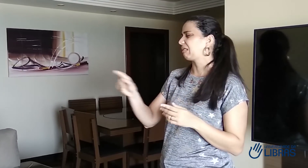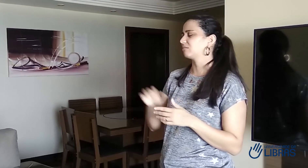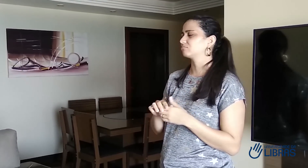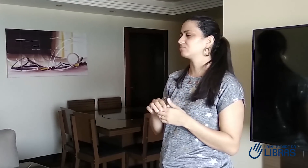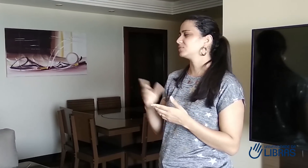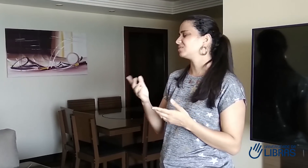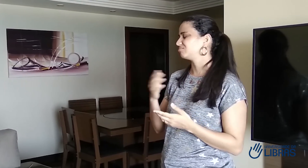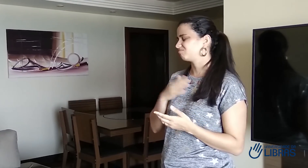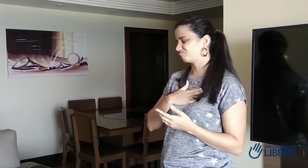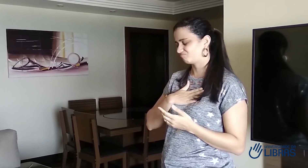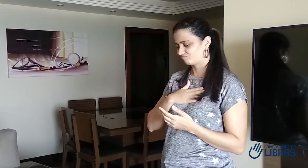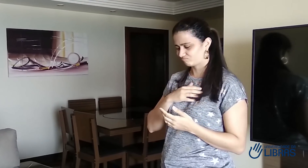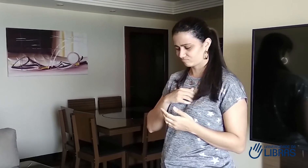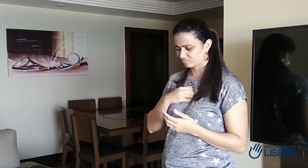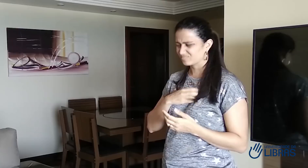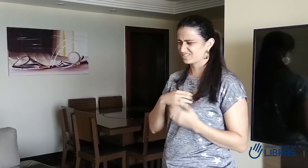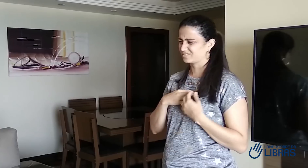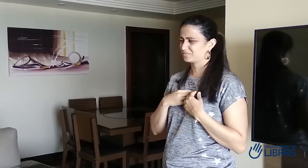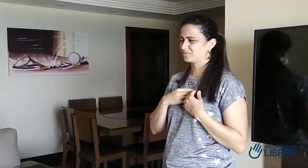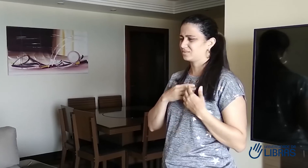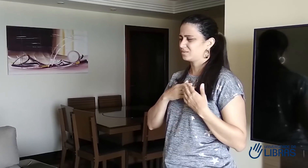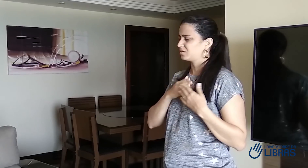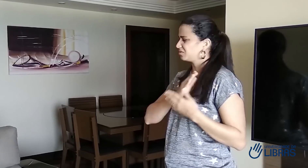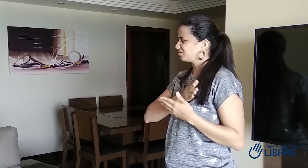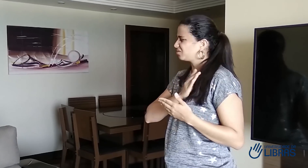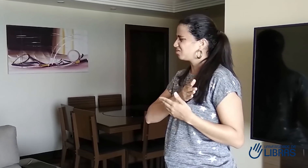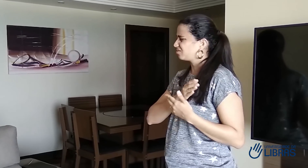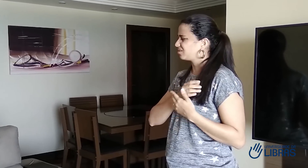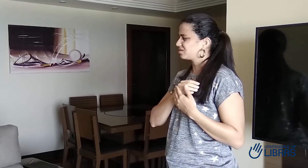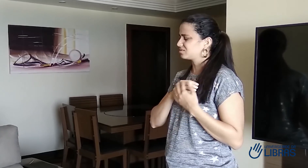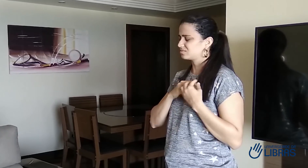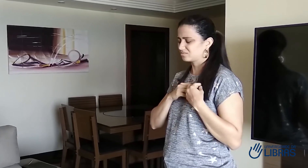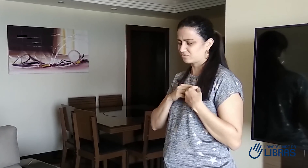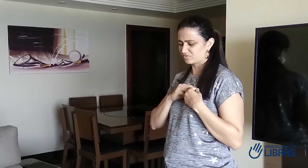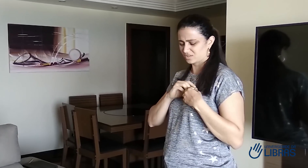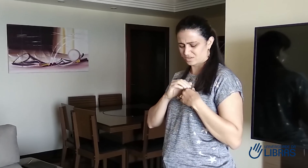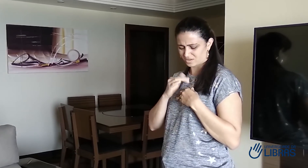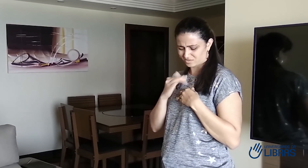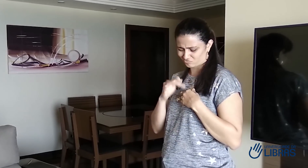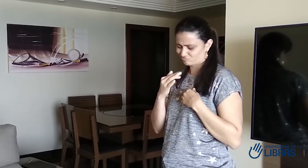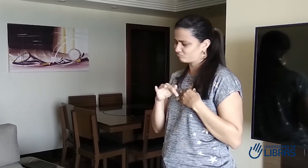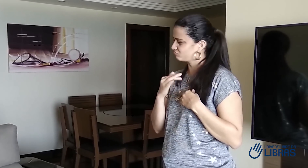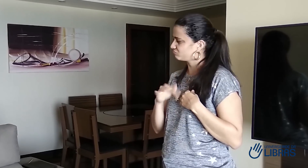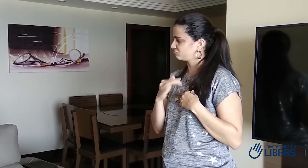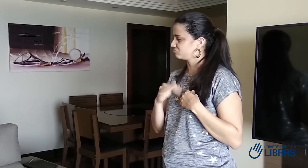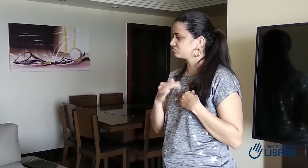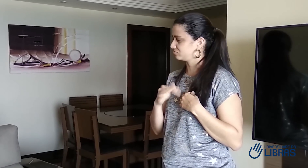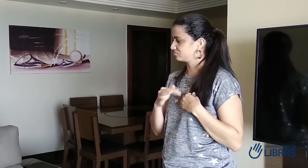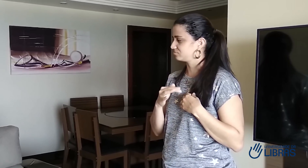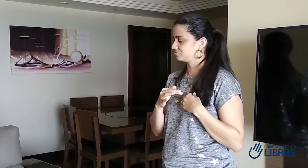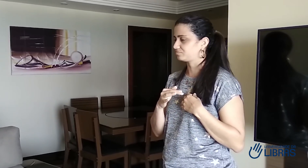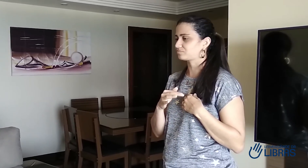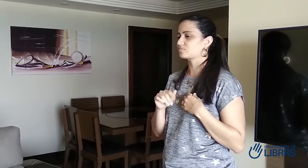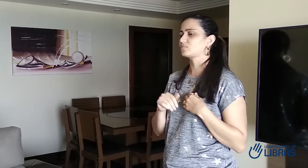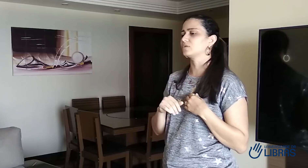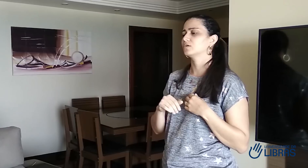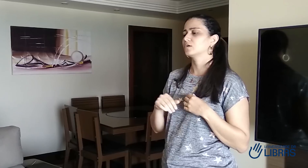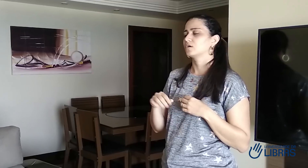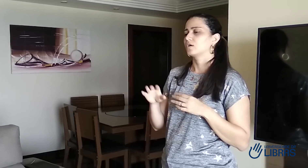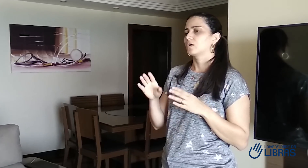Já estou me tornando fluente e ao final dele eu vou ter a certeza, né? esse certificado, não é questão de certificado de papel,